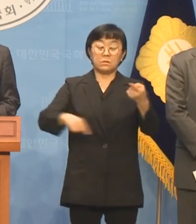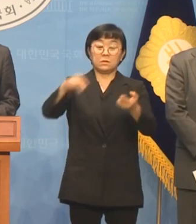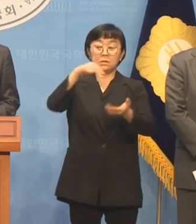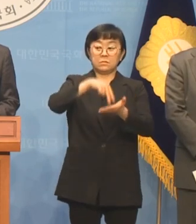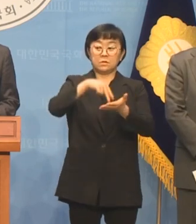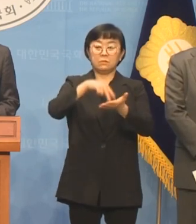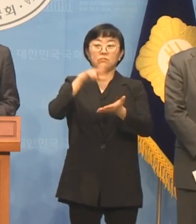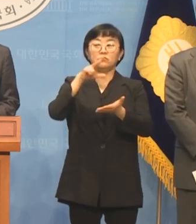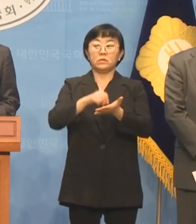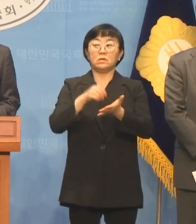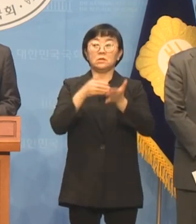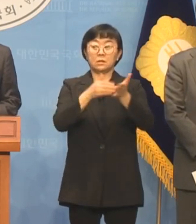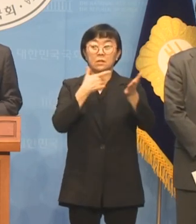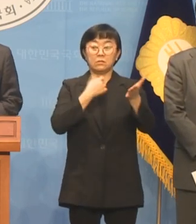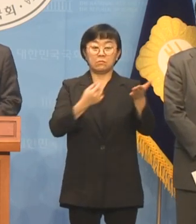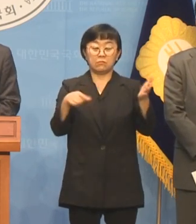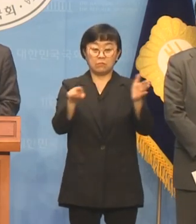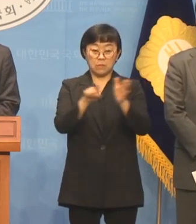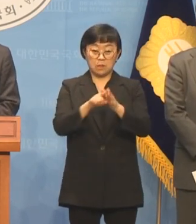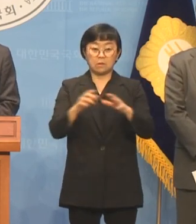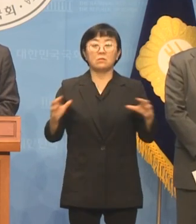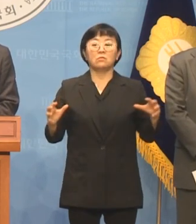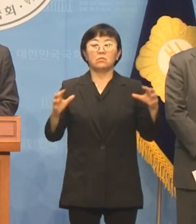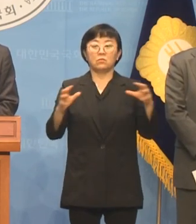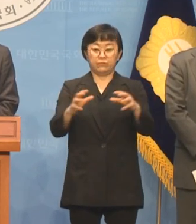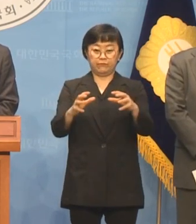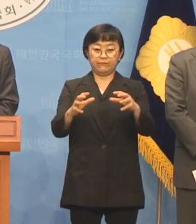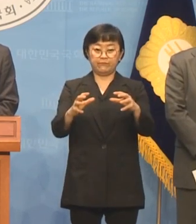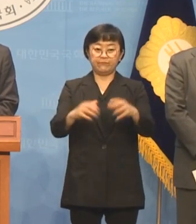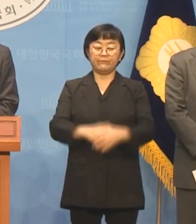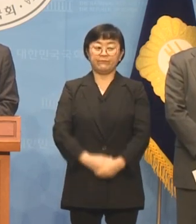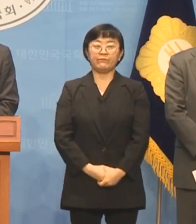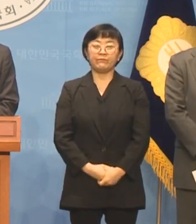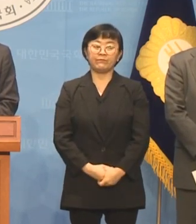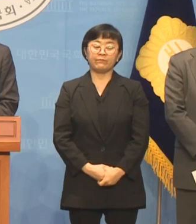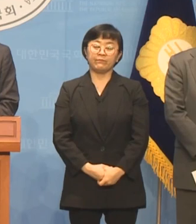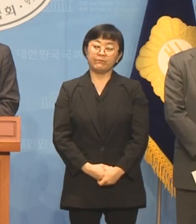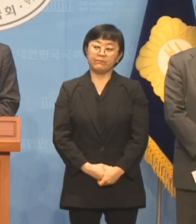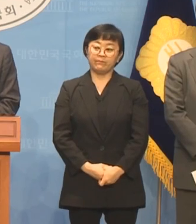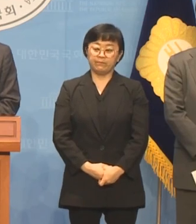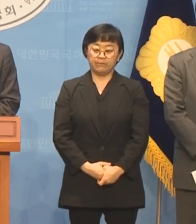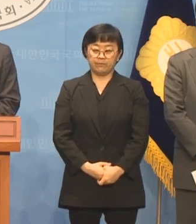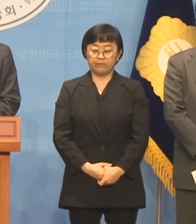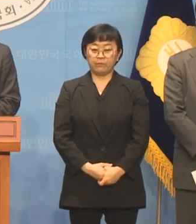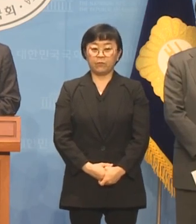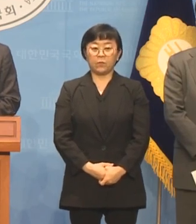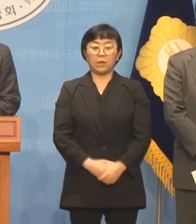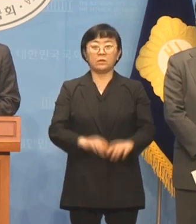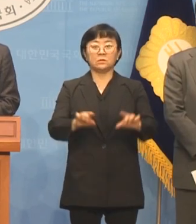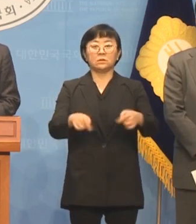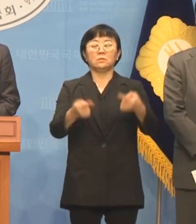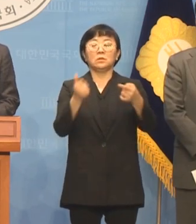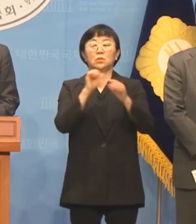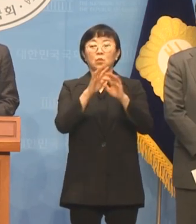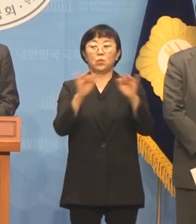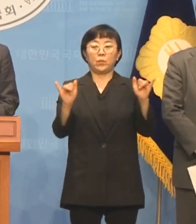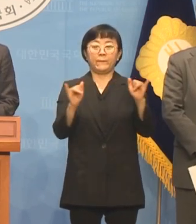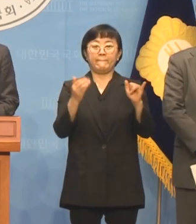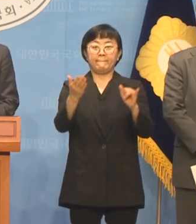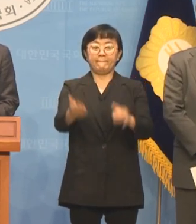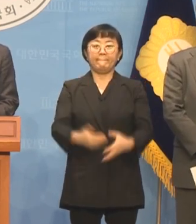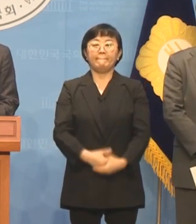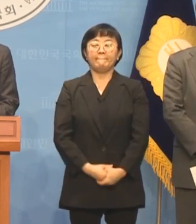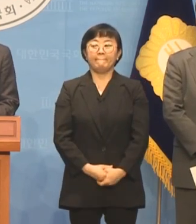강력하게 문제 제기하고자 이곳 소통관에 서서 기자회견을 하게 되었습니다. 먼저 참석자 소개부터